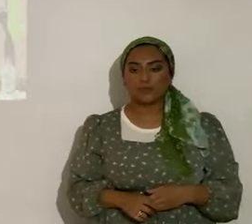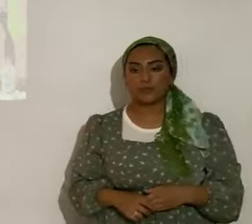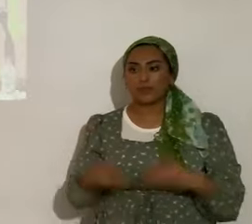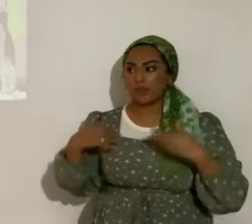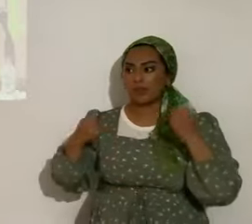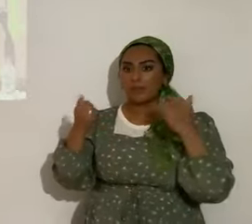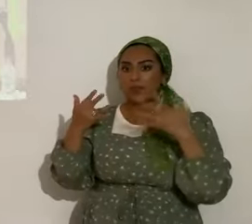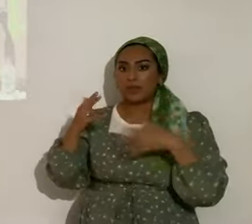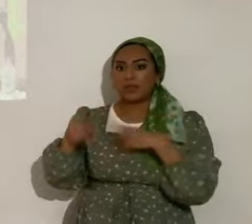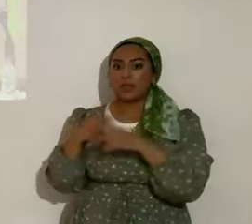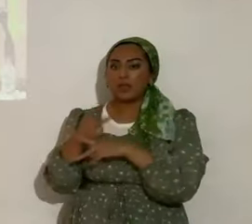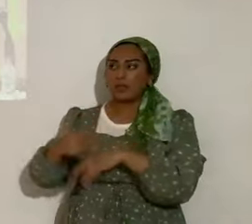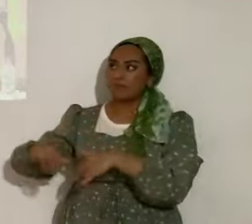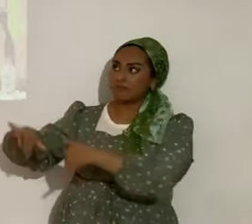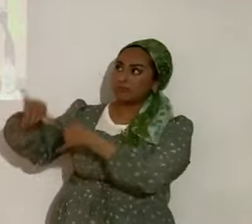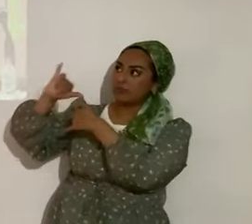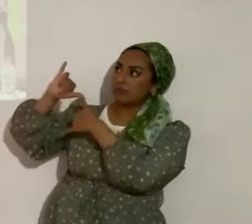cantidad de gigantes.